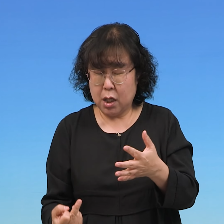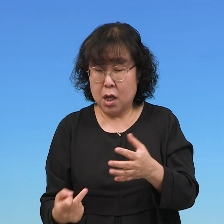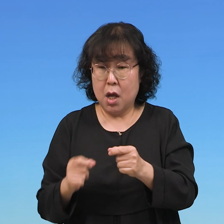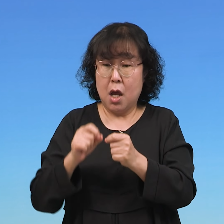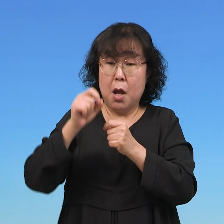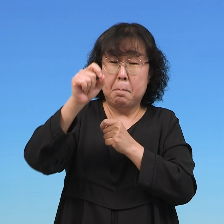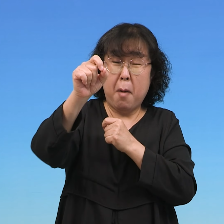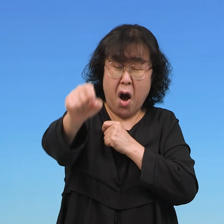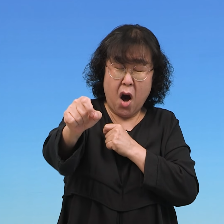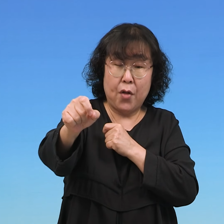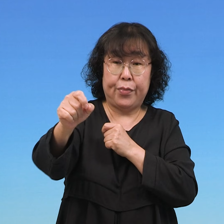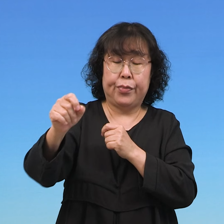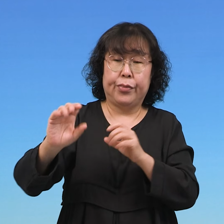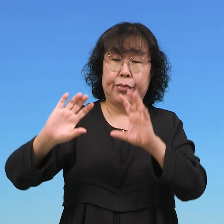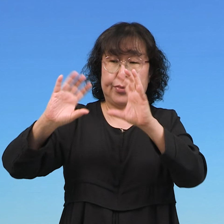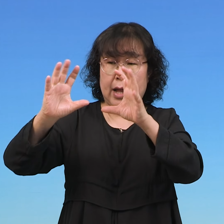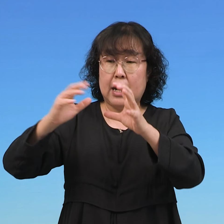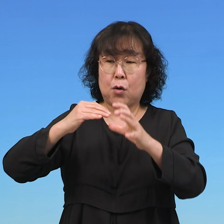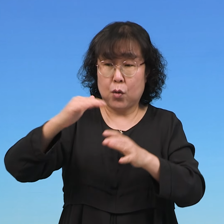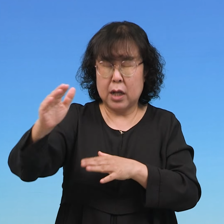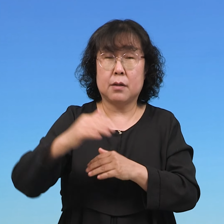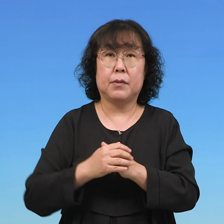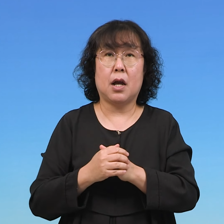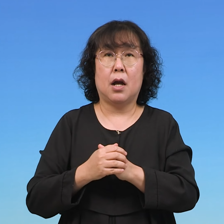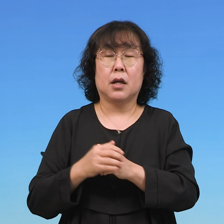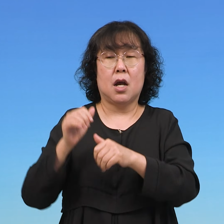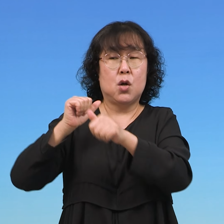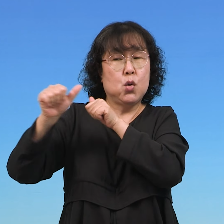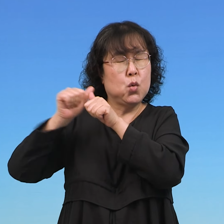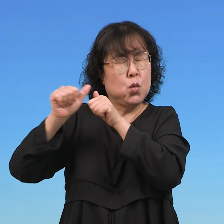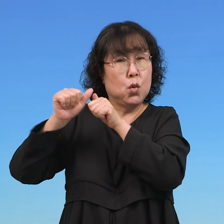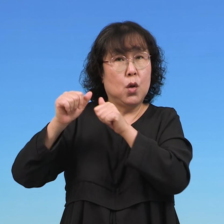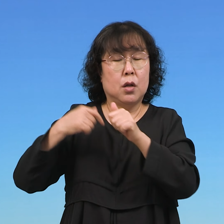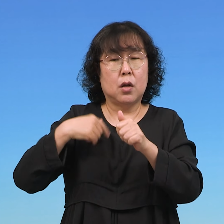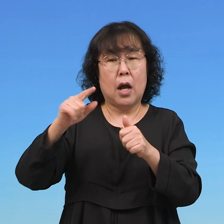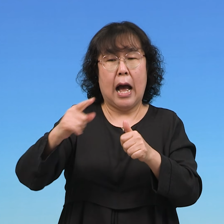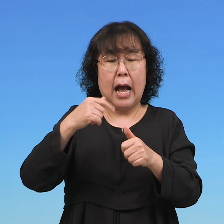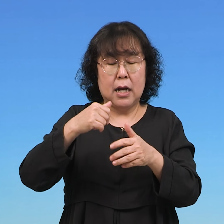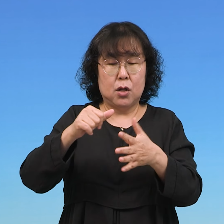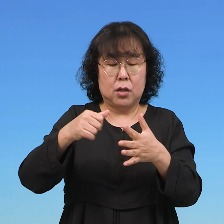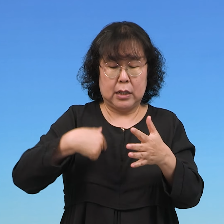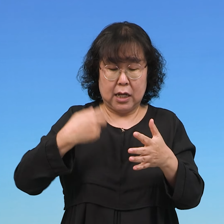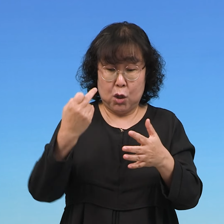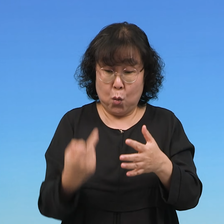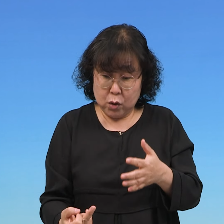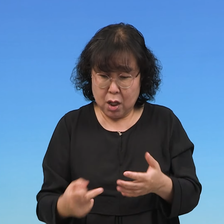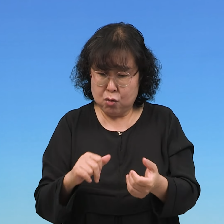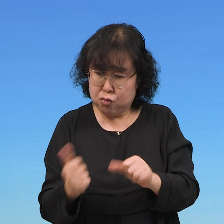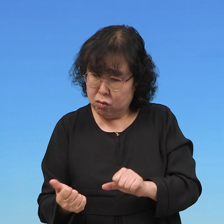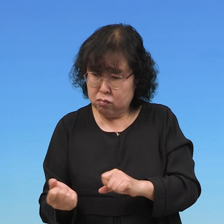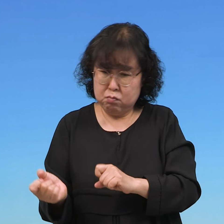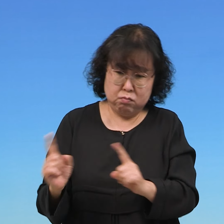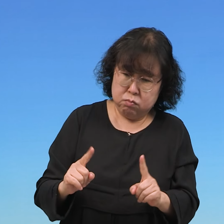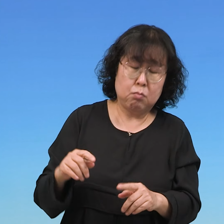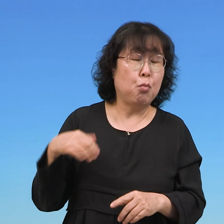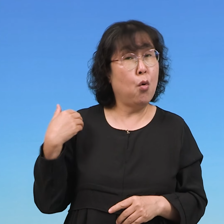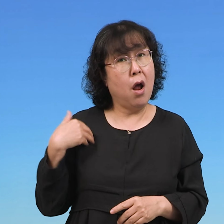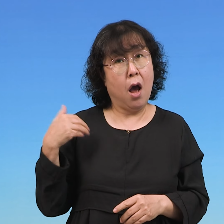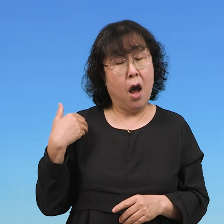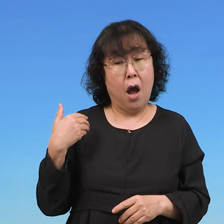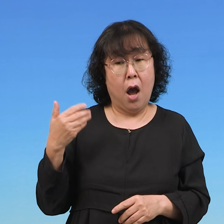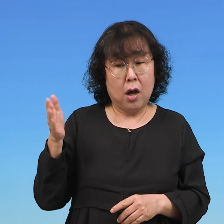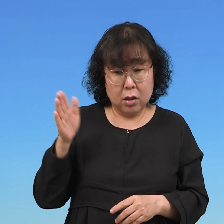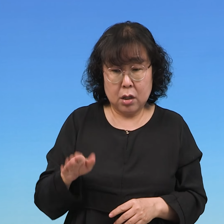나라로 갔다고 성경에 그렇게 돼 있더라고요. 그러니까 지금 소식이 두절된, 이 죽었는지 살았는지 모르는 그런